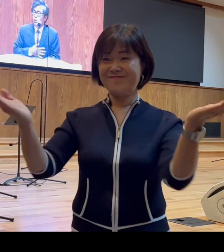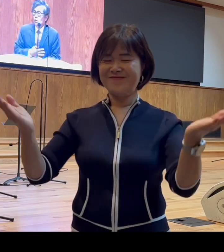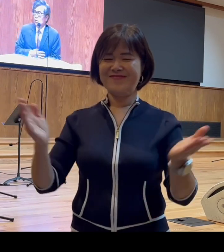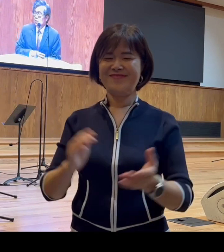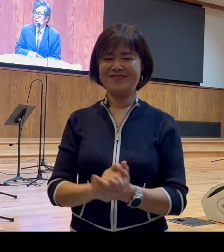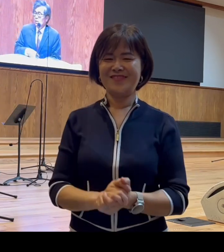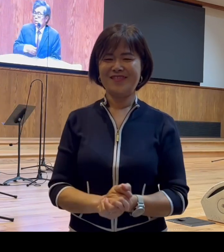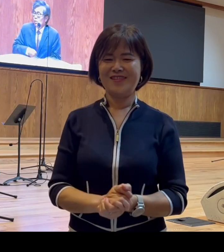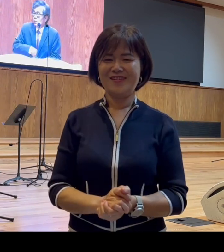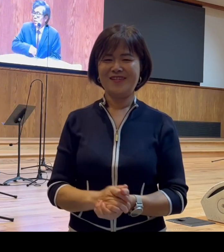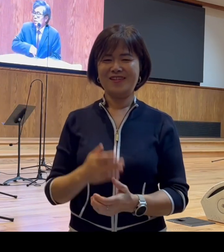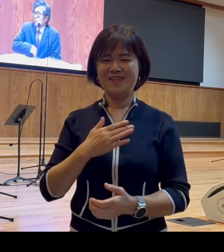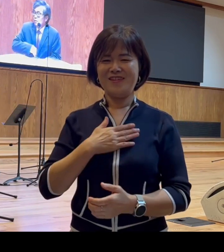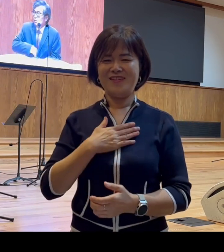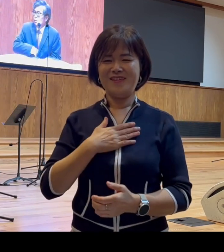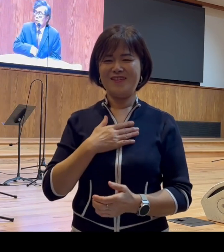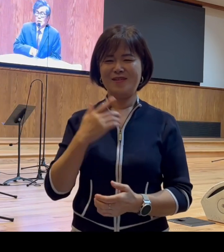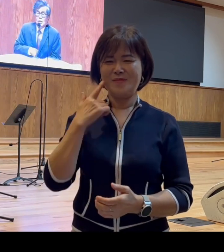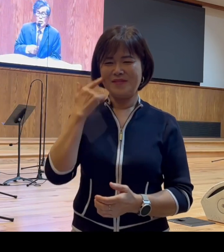제가